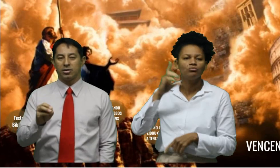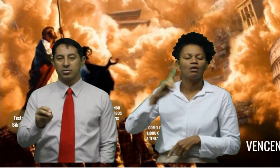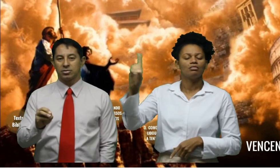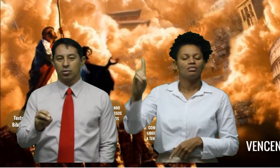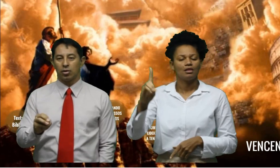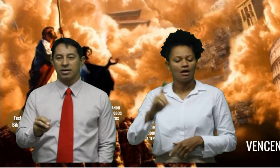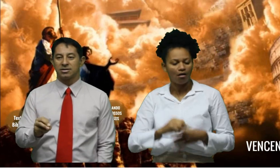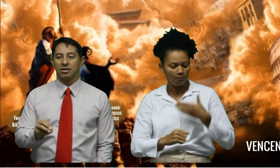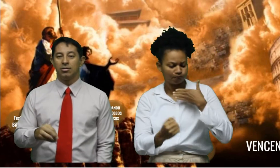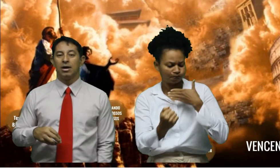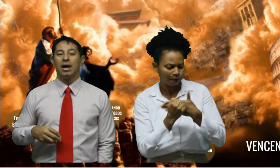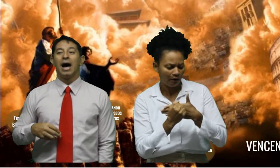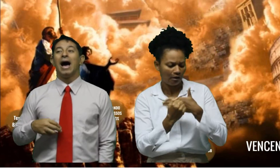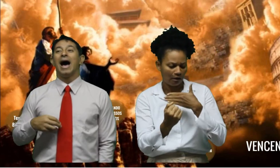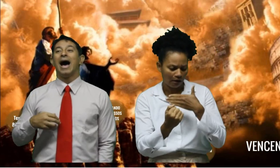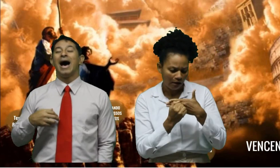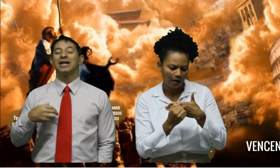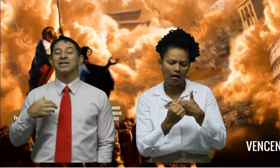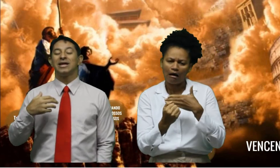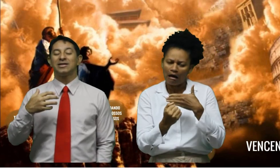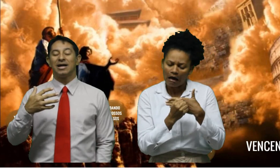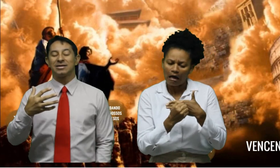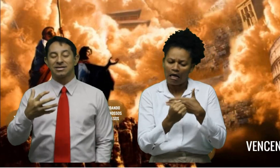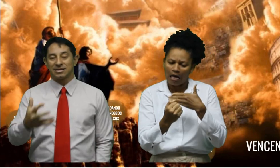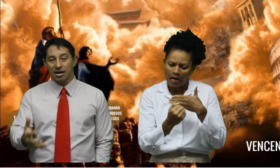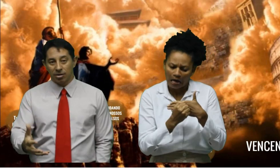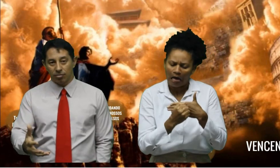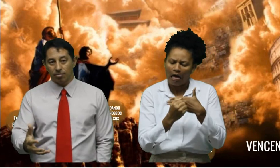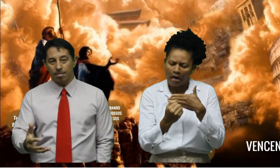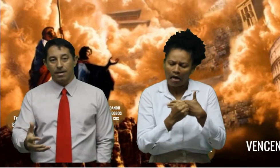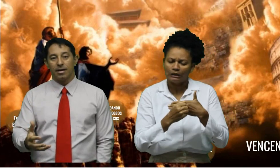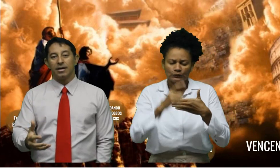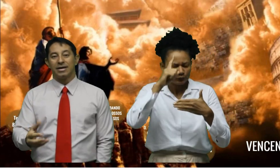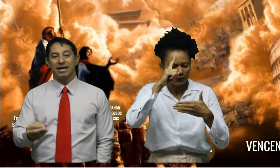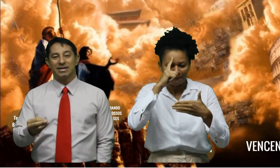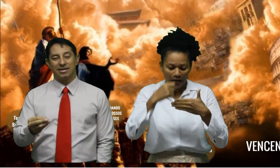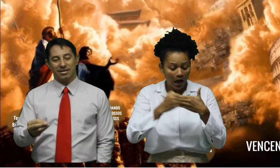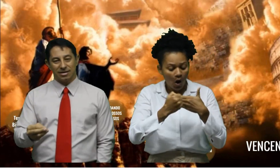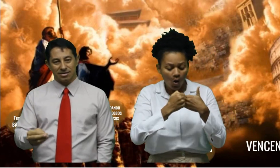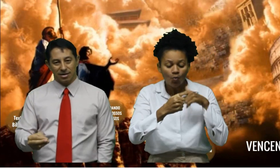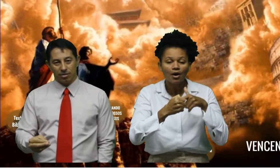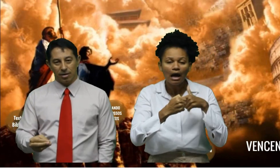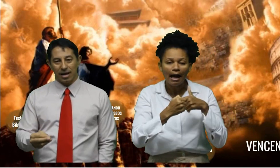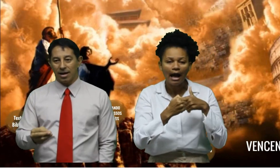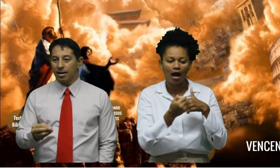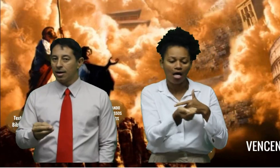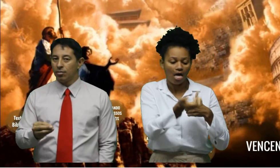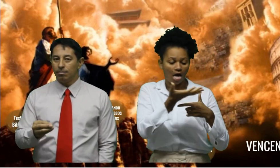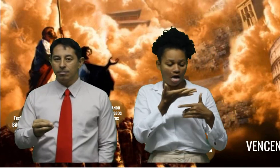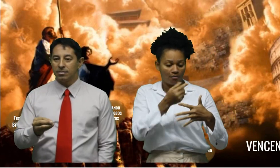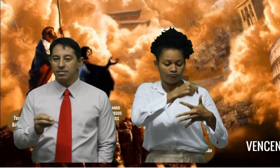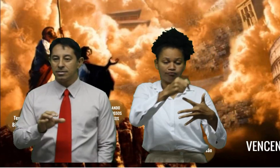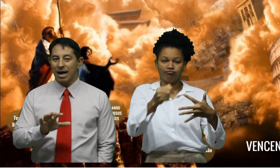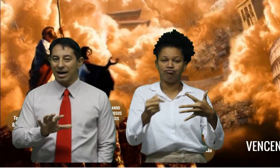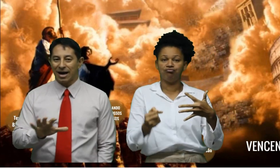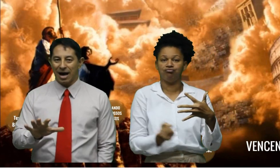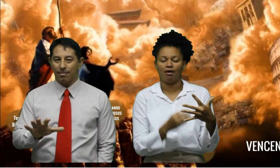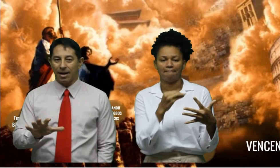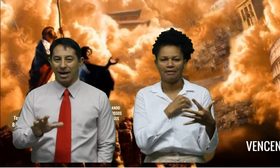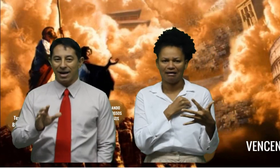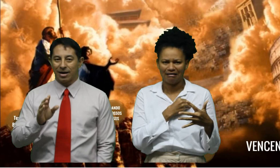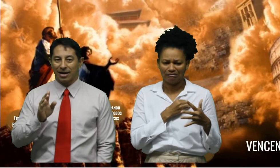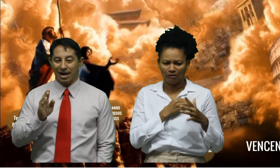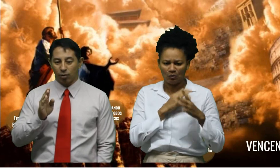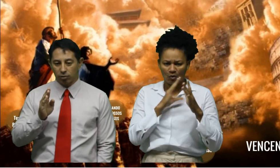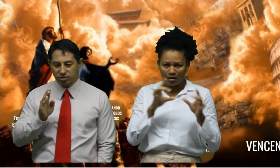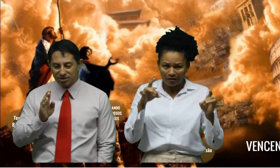a porta do seu coração a tentação. E essa tentação, ela não